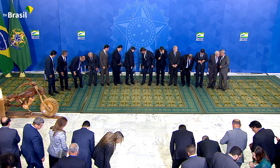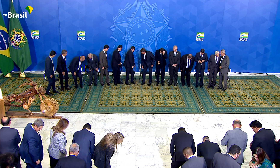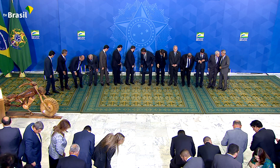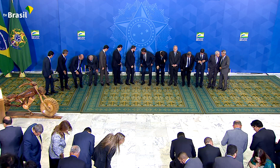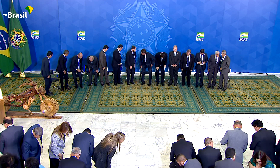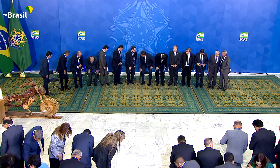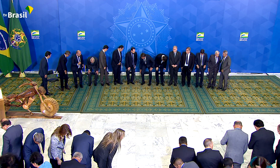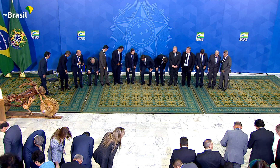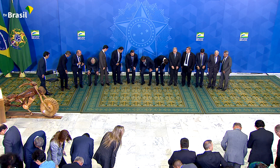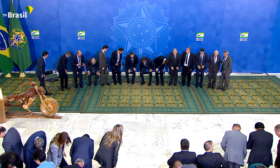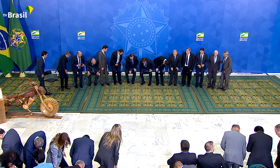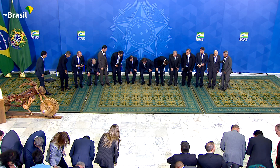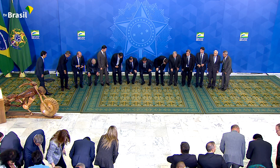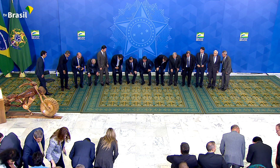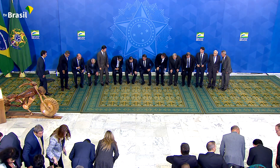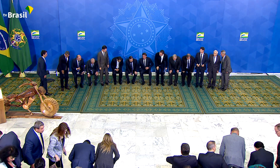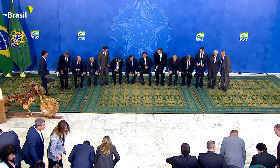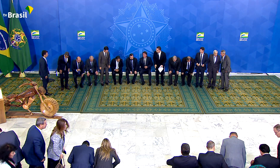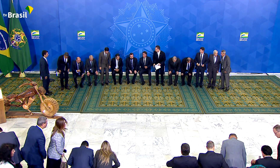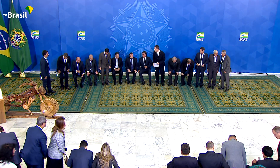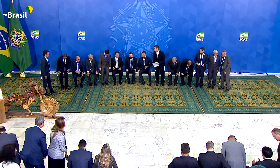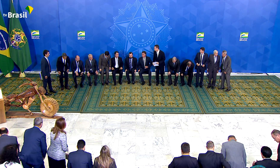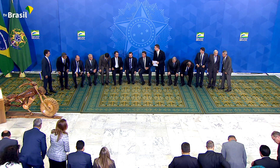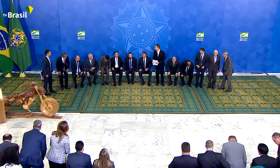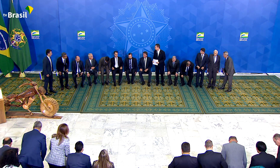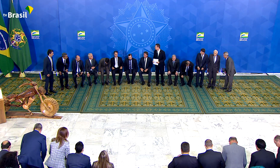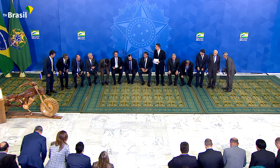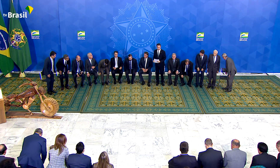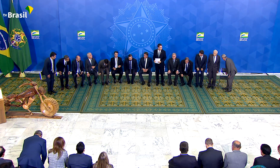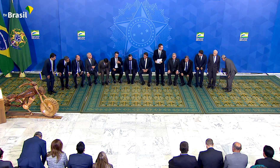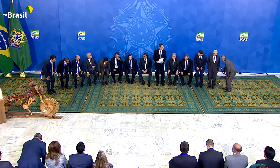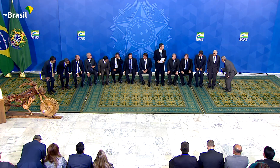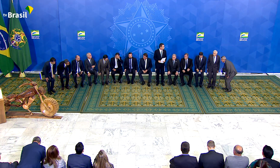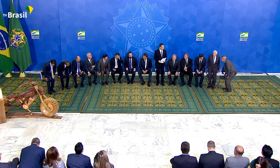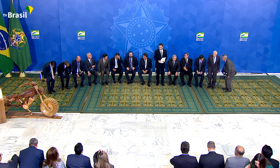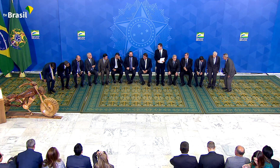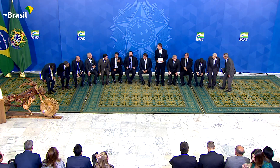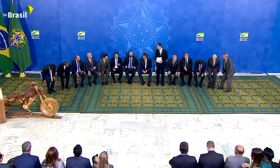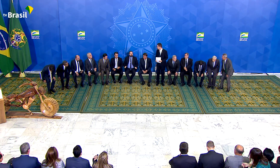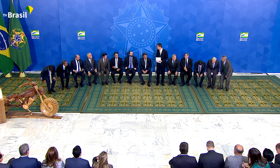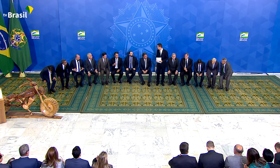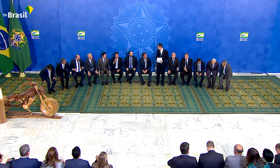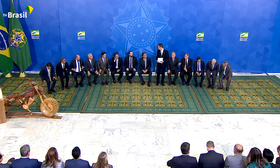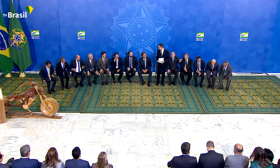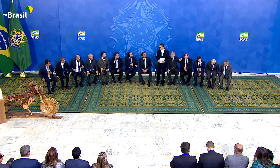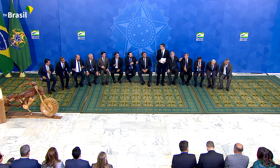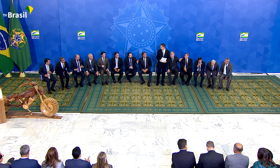e convidamos o deputado Sóstenes Cavalcante a fazer uso da palavra